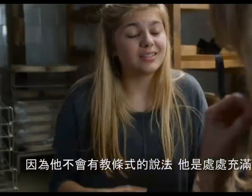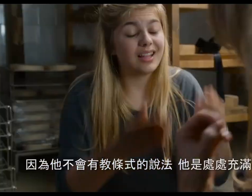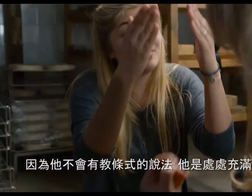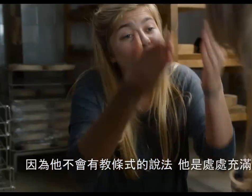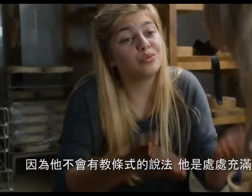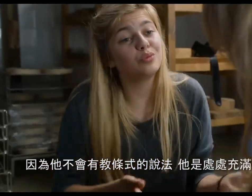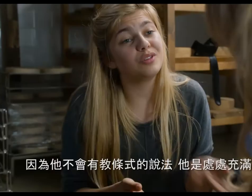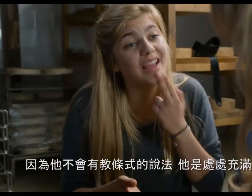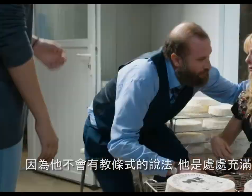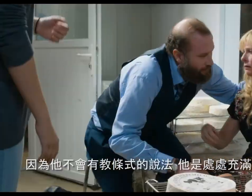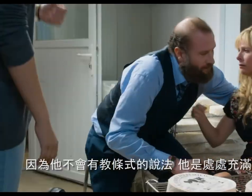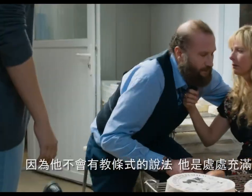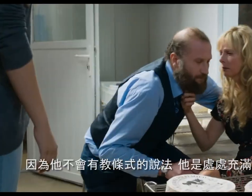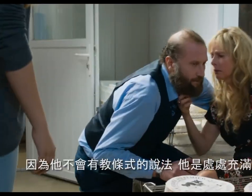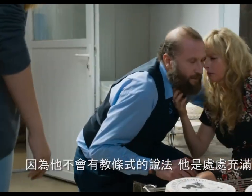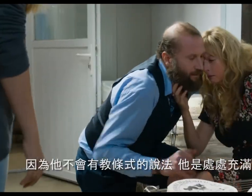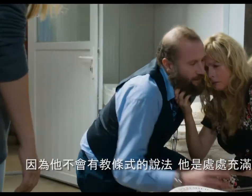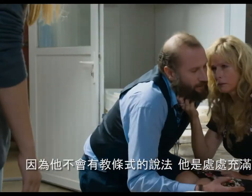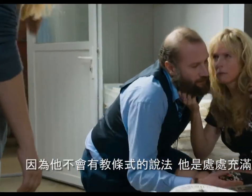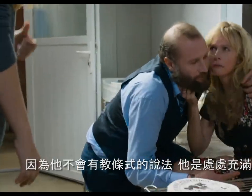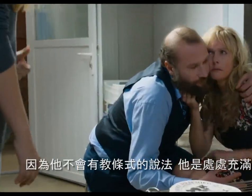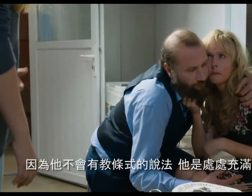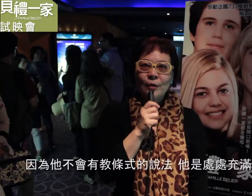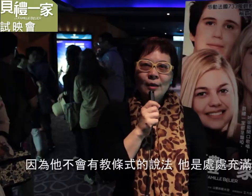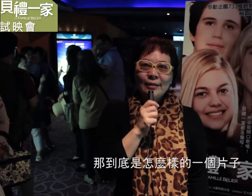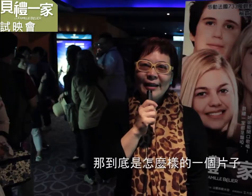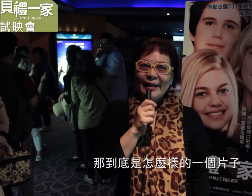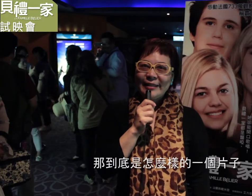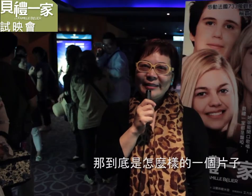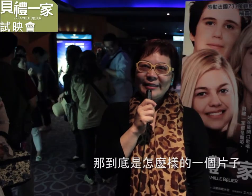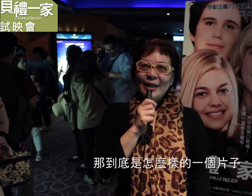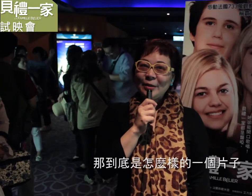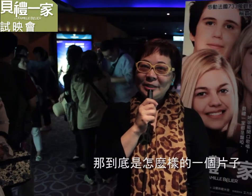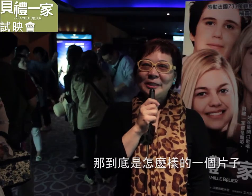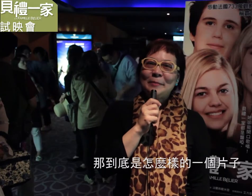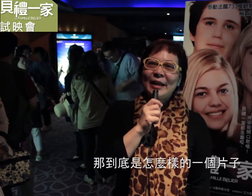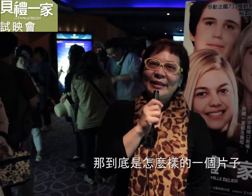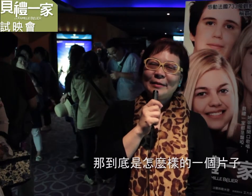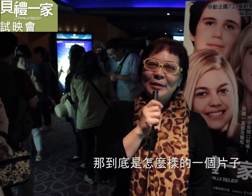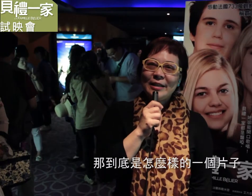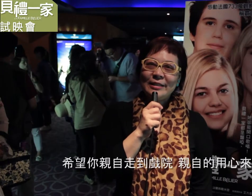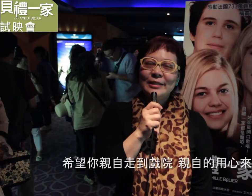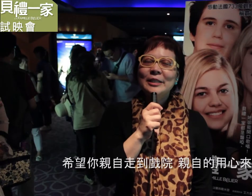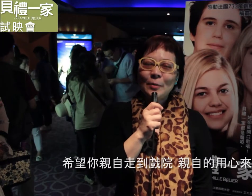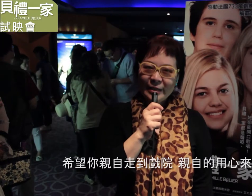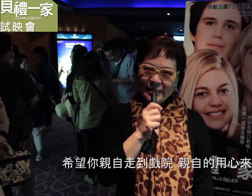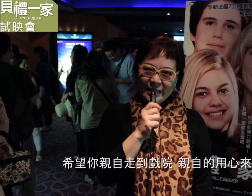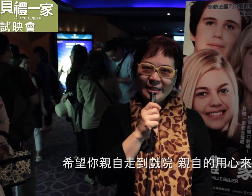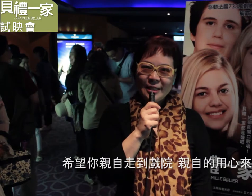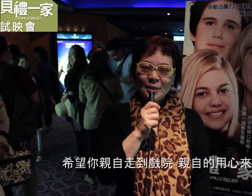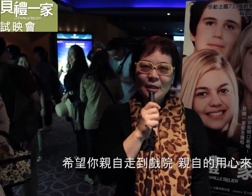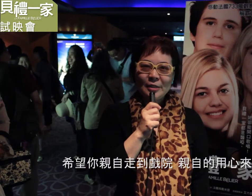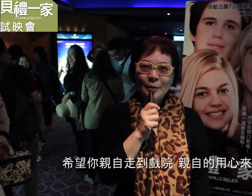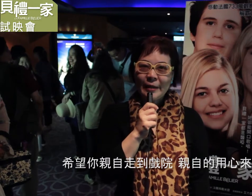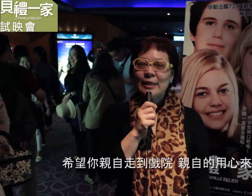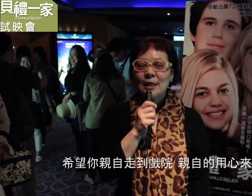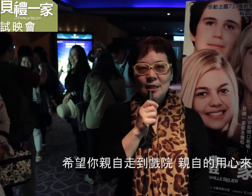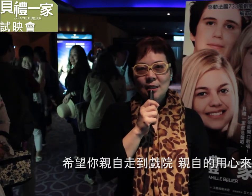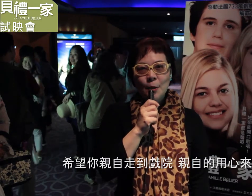法，他是处处充满了爱的感动。那到底是怎么样的一个片子，希望你亲自的走到戏院来，亲自的用